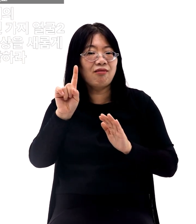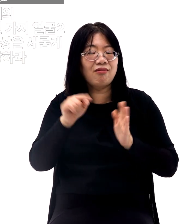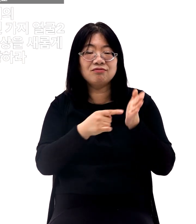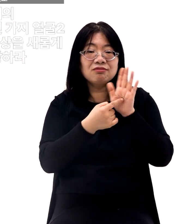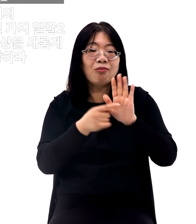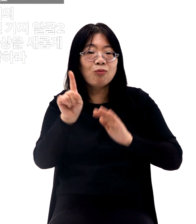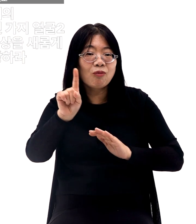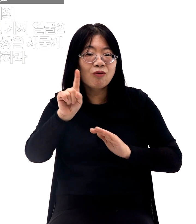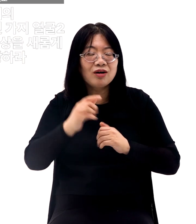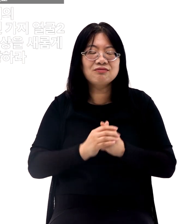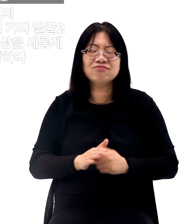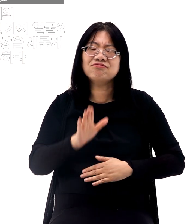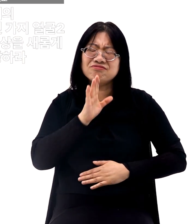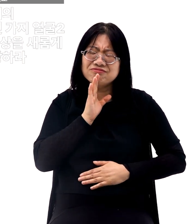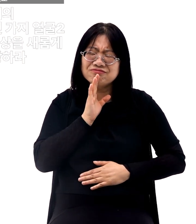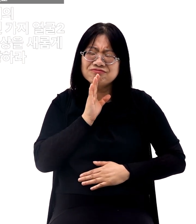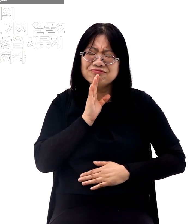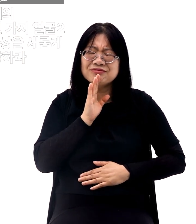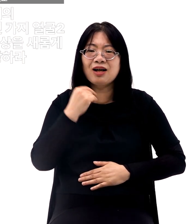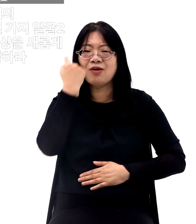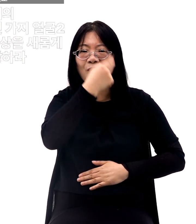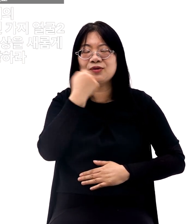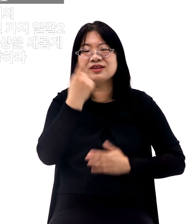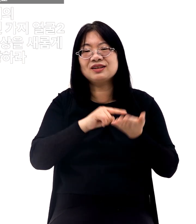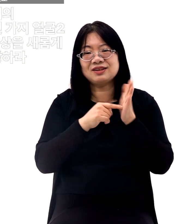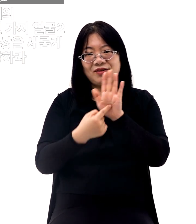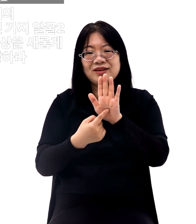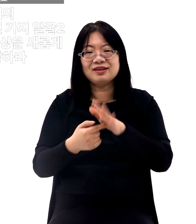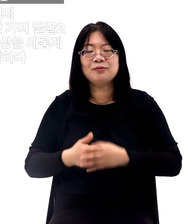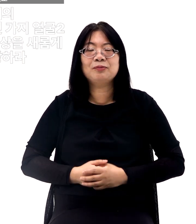드러낼까? 진짜를 드러낸다. 믿습니까?